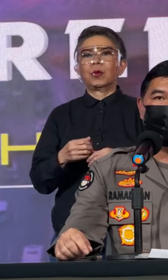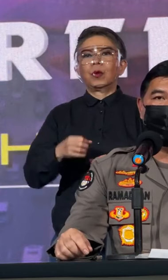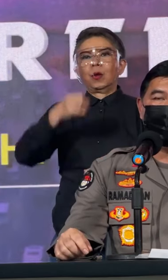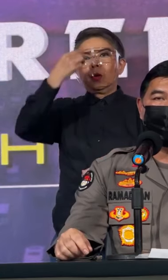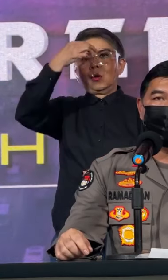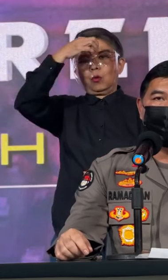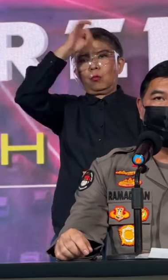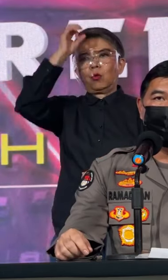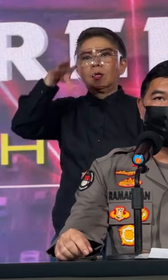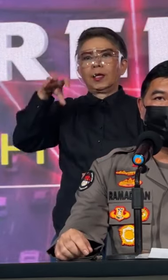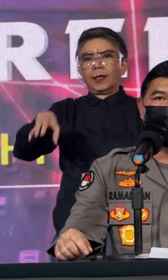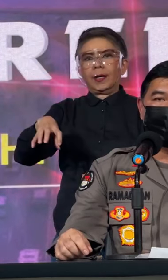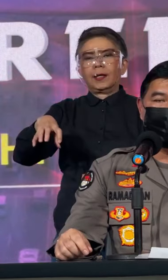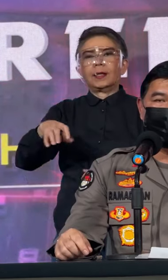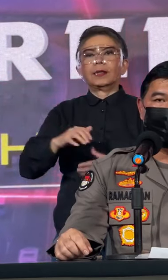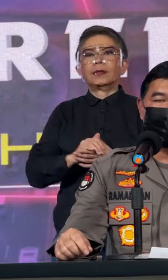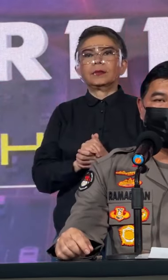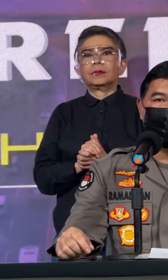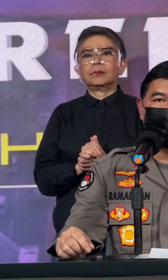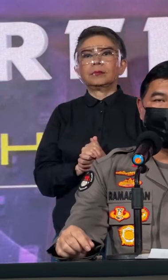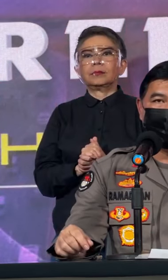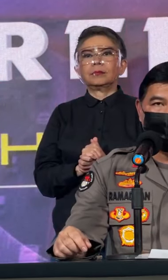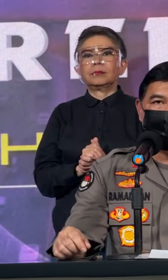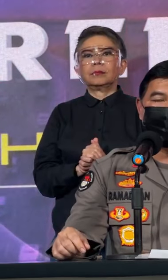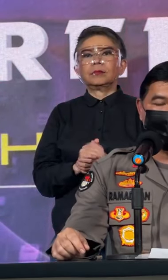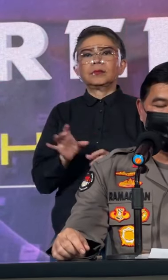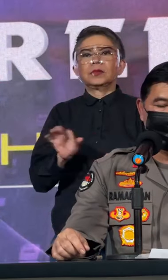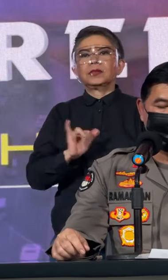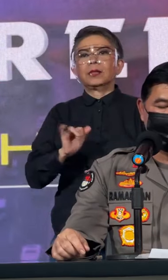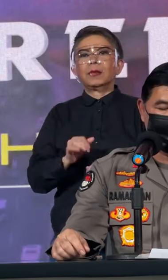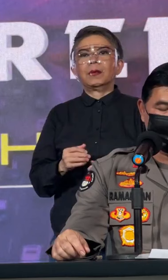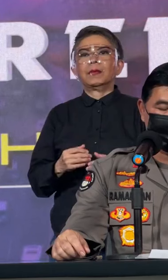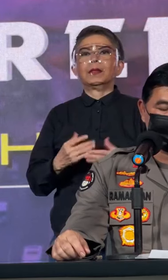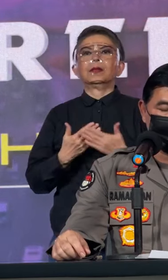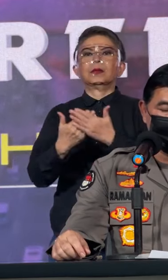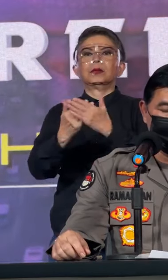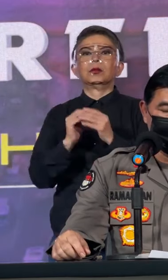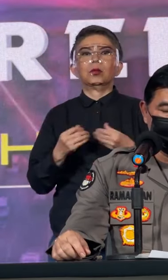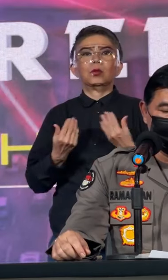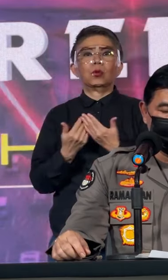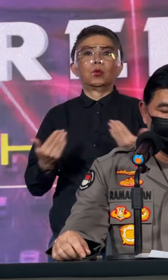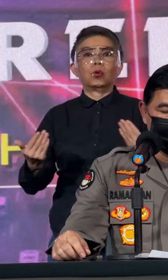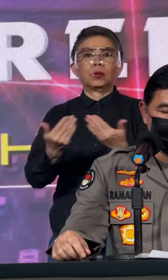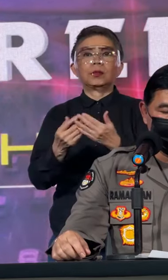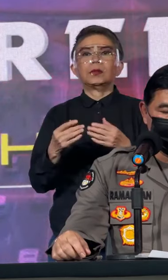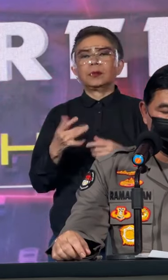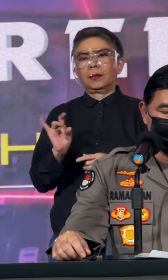Polda dan bersama stakeholder lainnya.